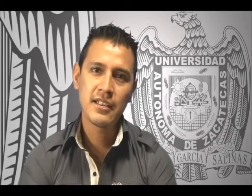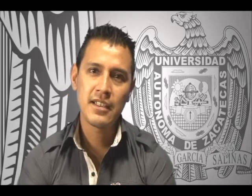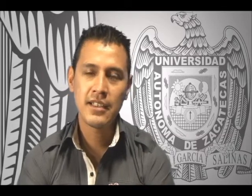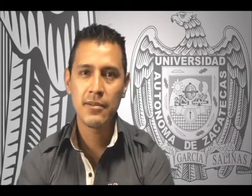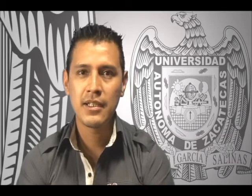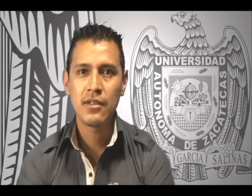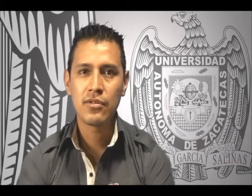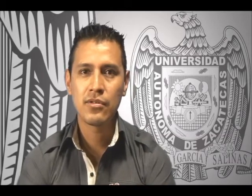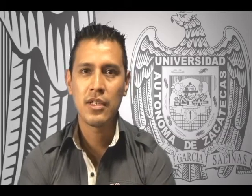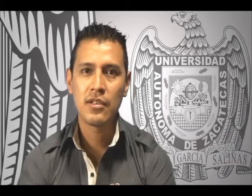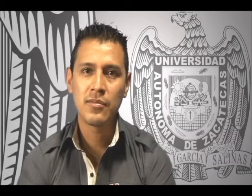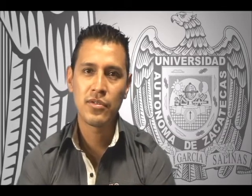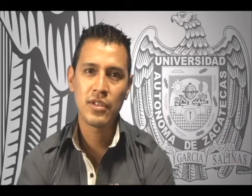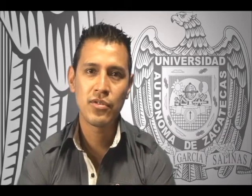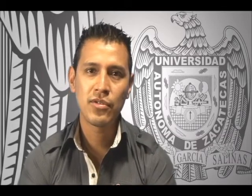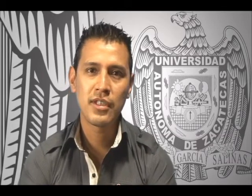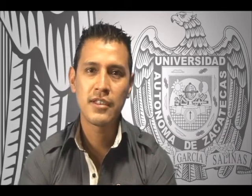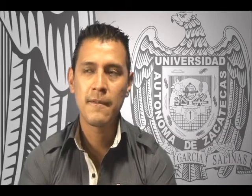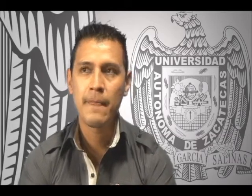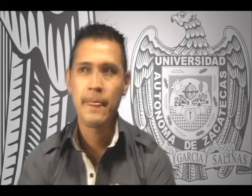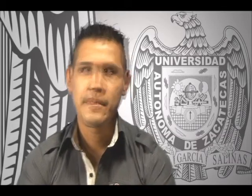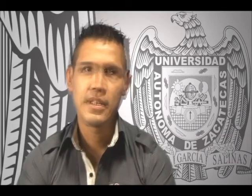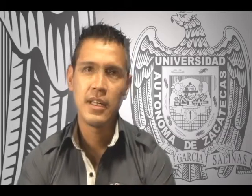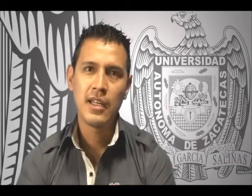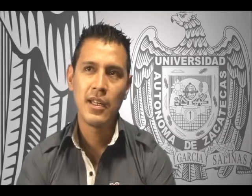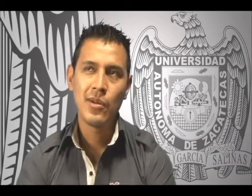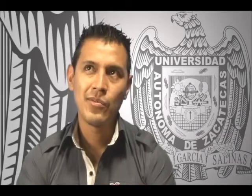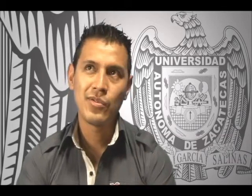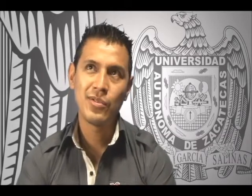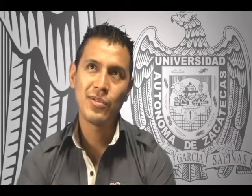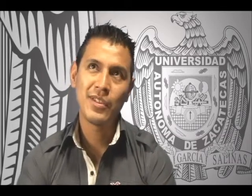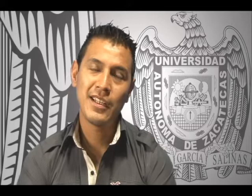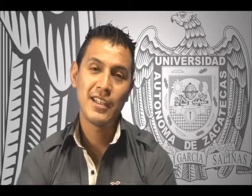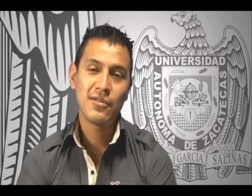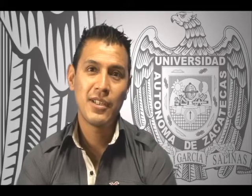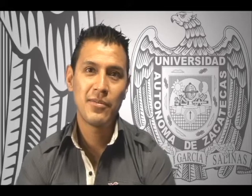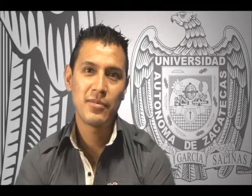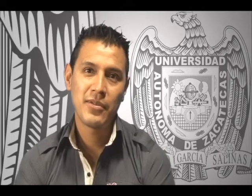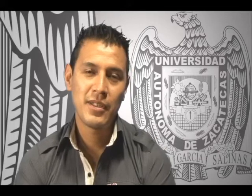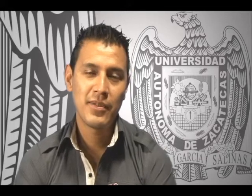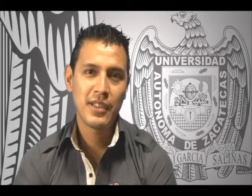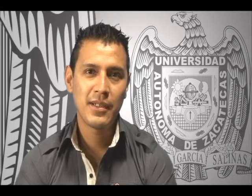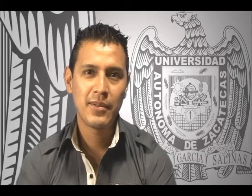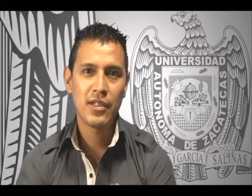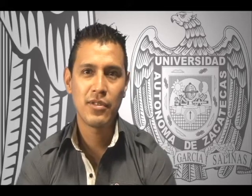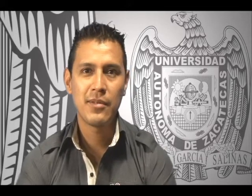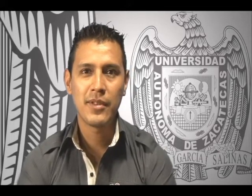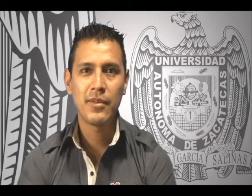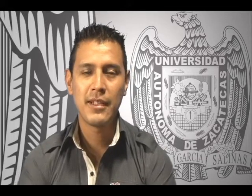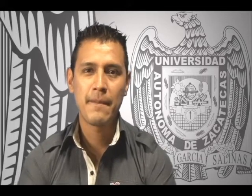enseñar a escribir a los, a las personas sordas. Entonces, yo dejé la escuela, pues me vine para acá para ayudar a mi hermana.